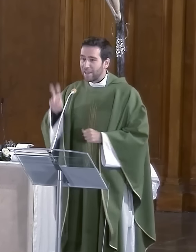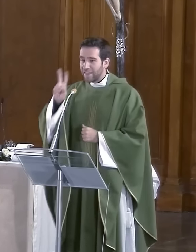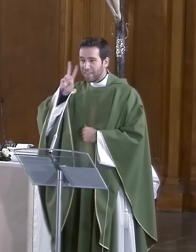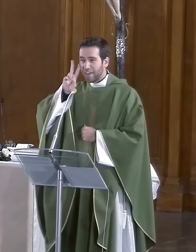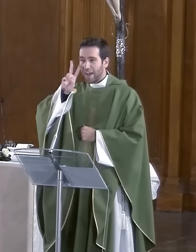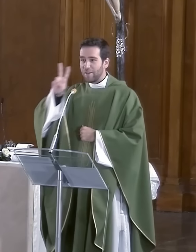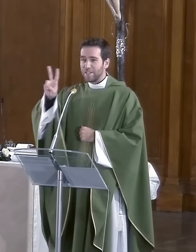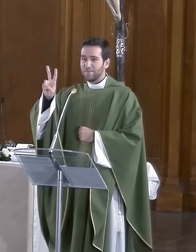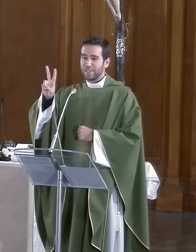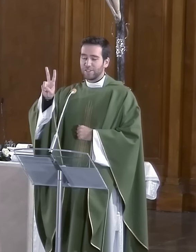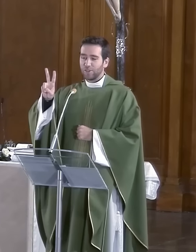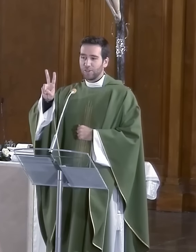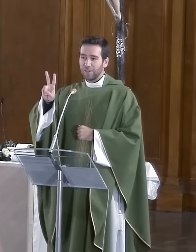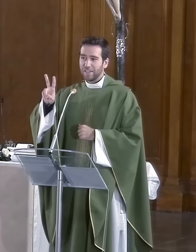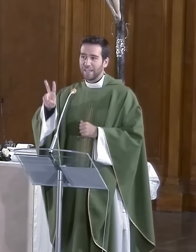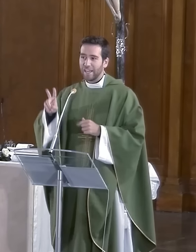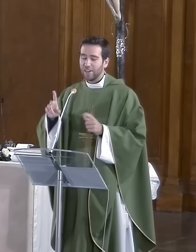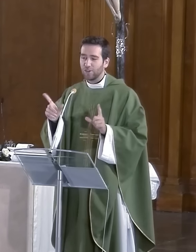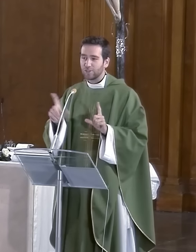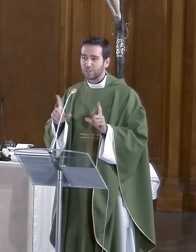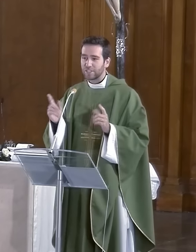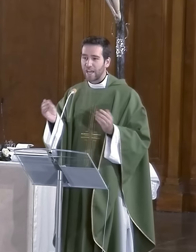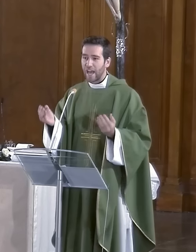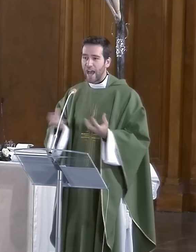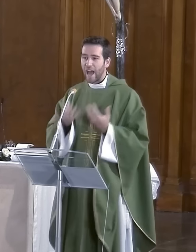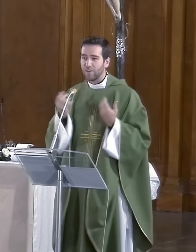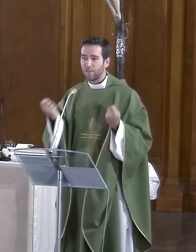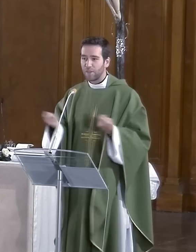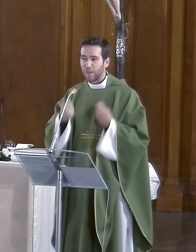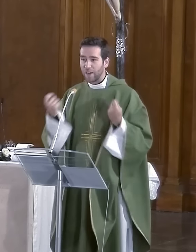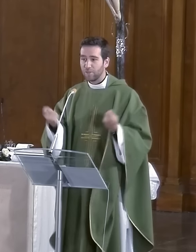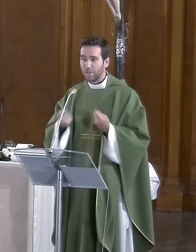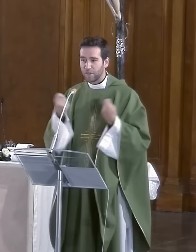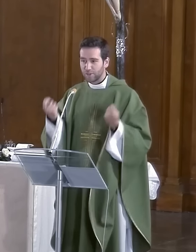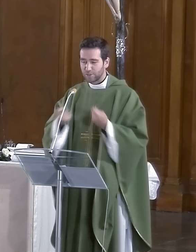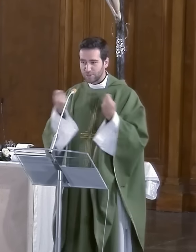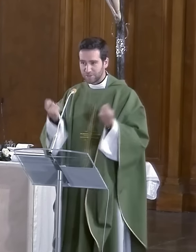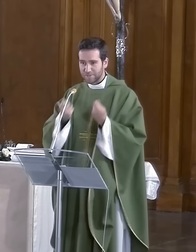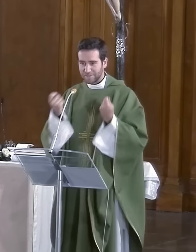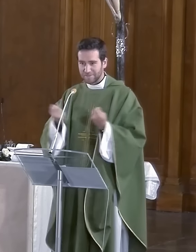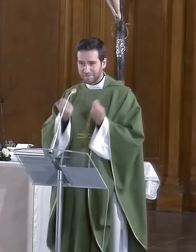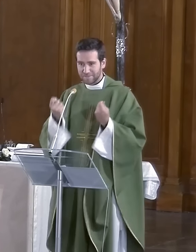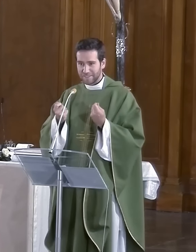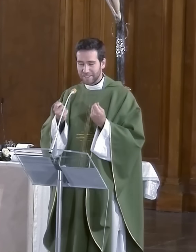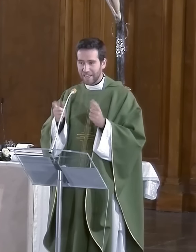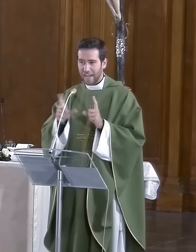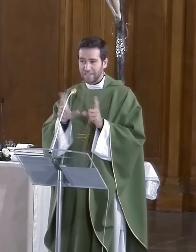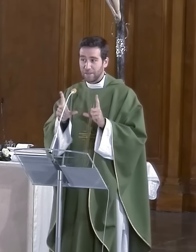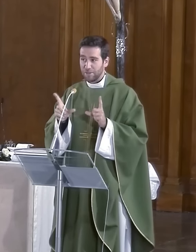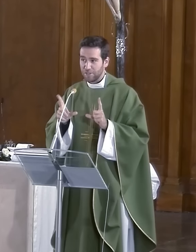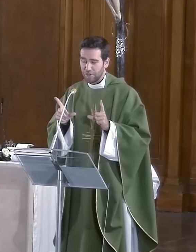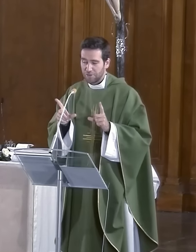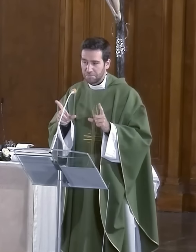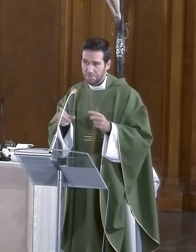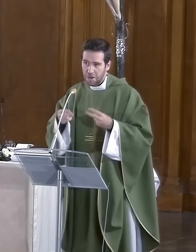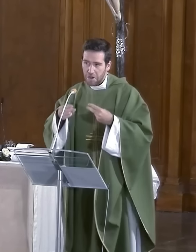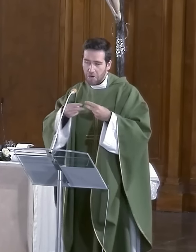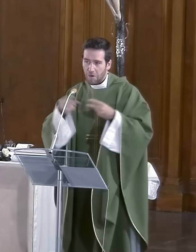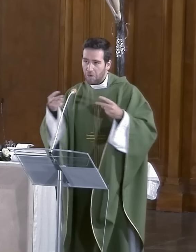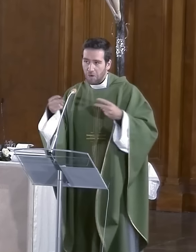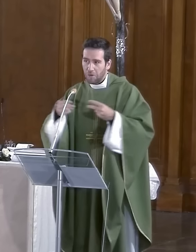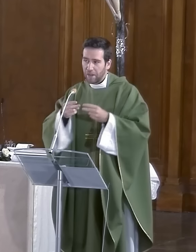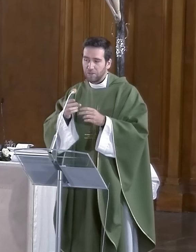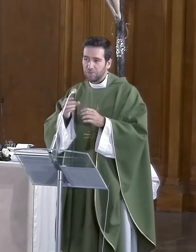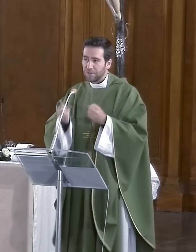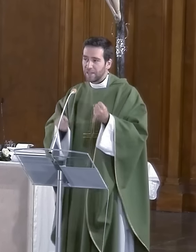¿Alguna vez habéis visto en los anuncios de la televisión